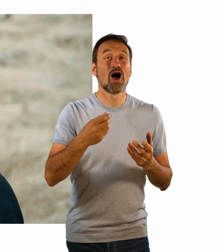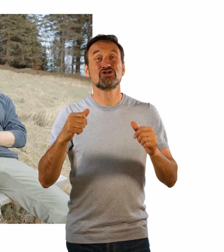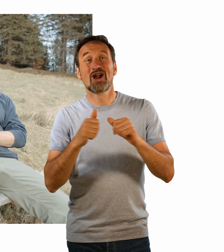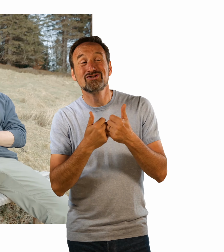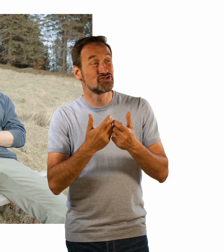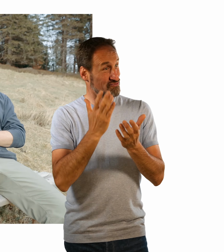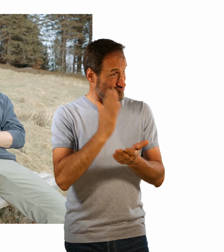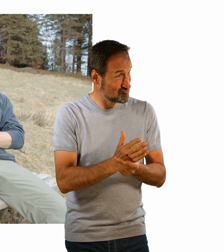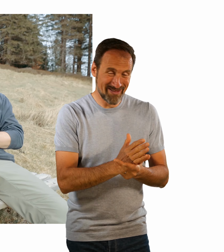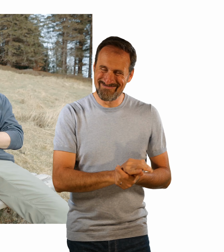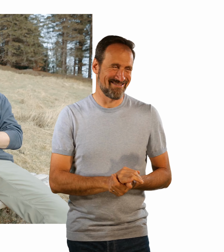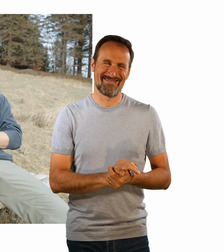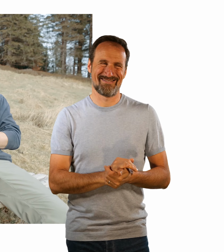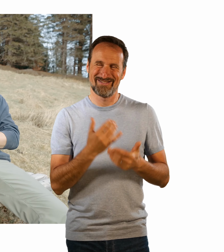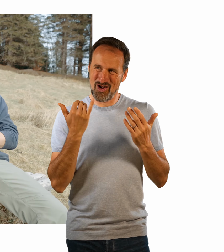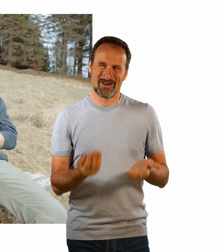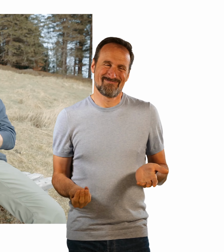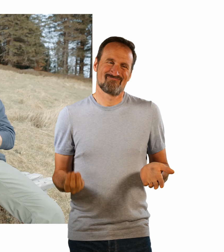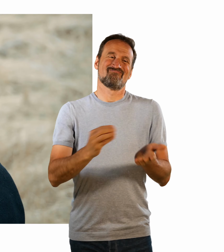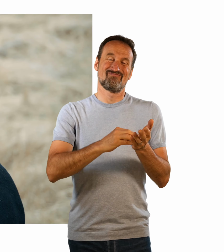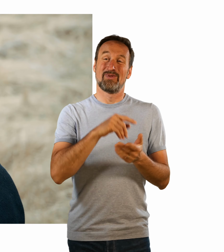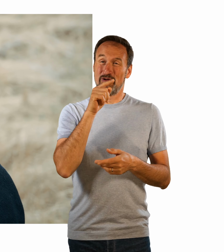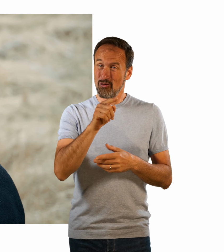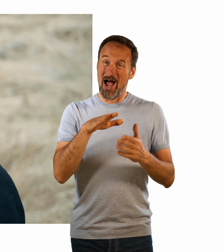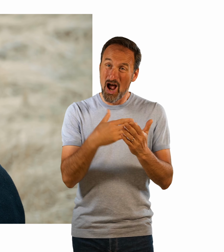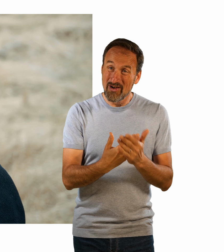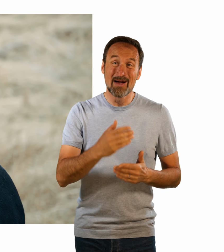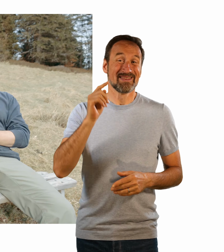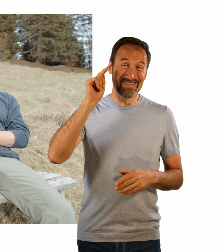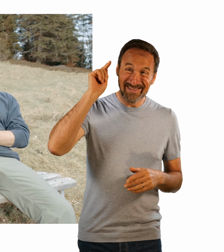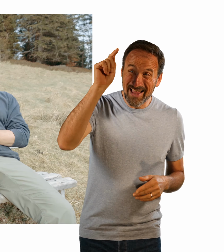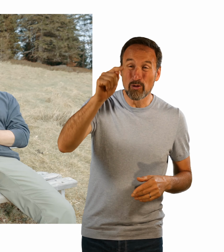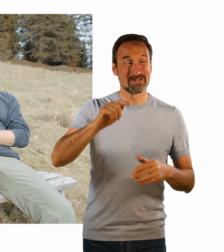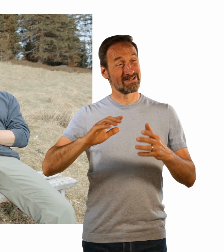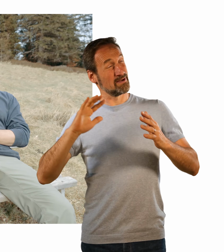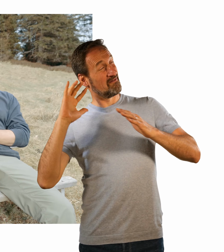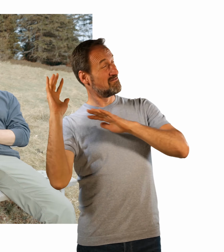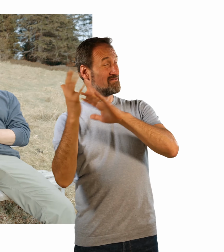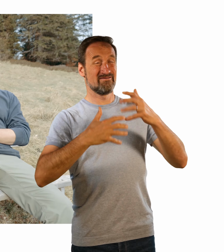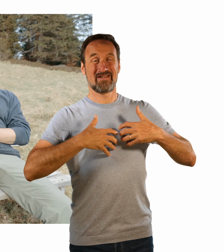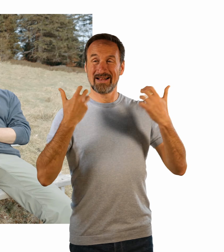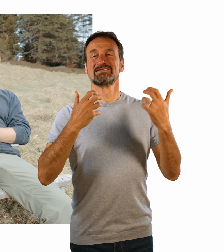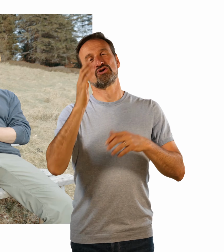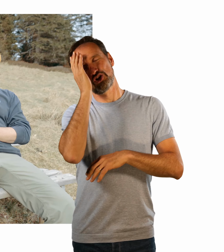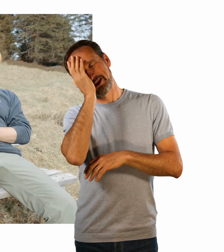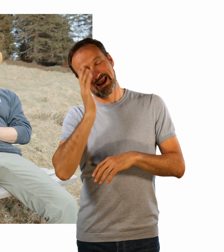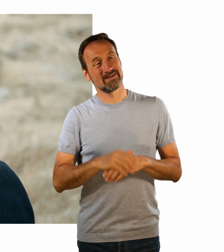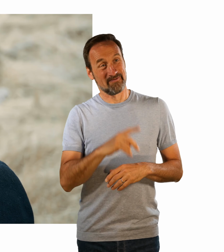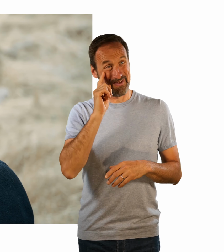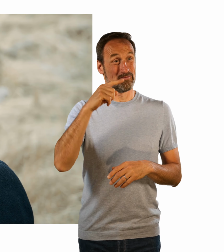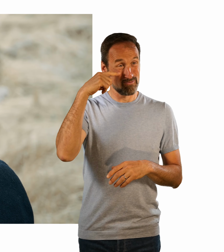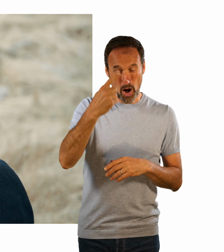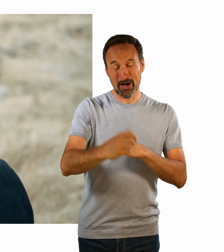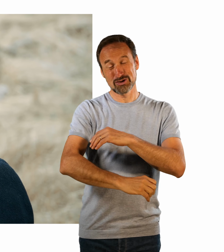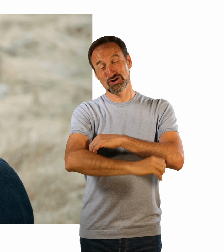eins drauf. Deine Aufgabe, du sollst draußen in der Wildnis übernachten. Wenn du dann morgen früh bei Sonnenaufgang einen Wolfsschrei